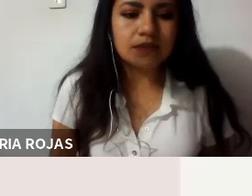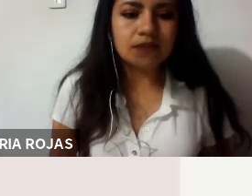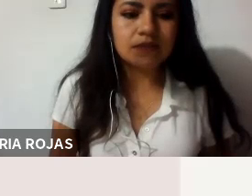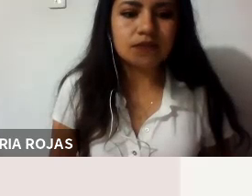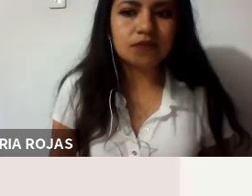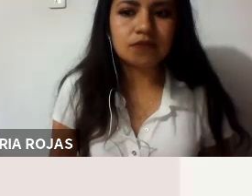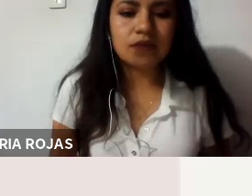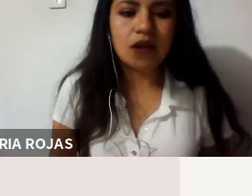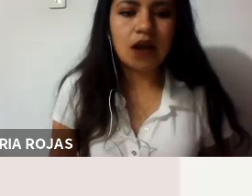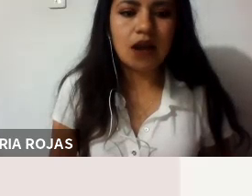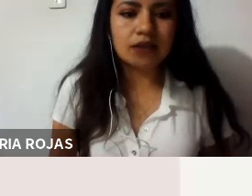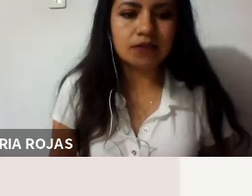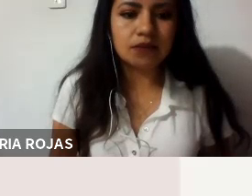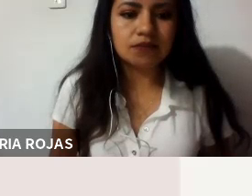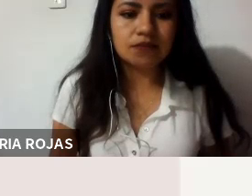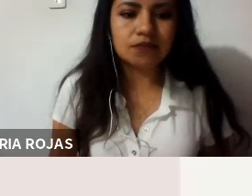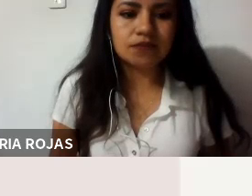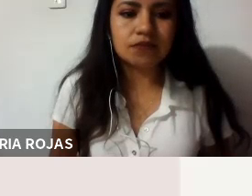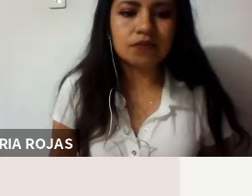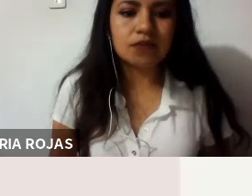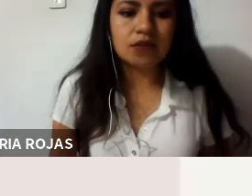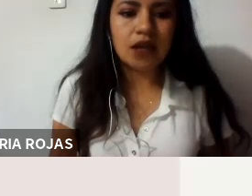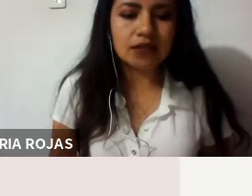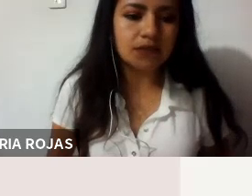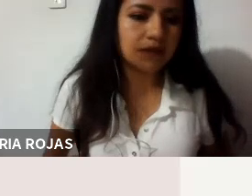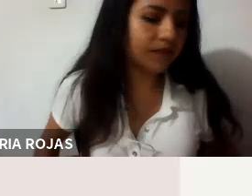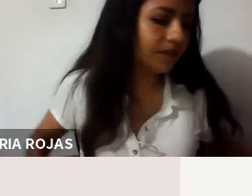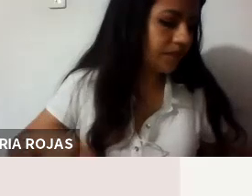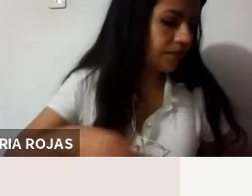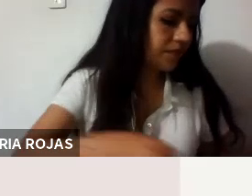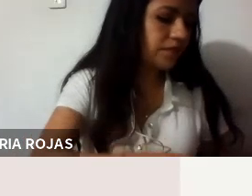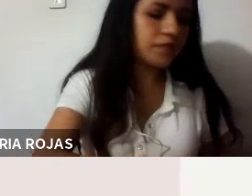asma, asma, asma,